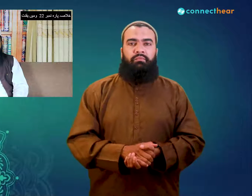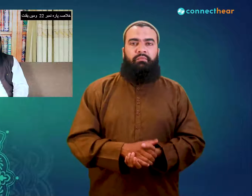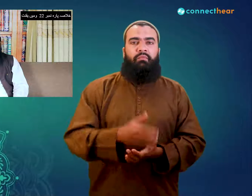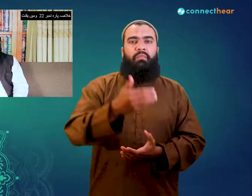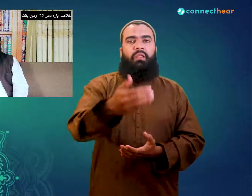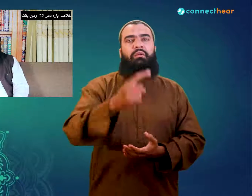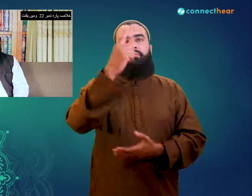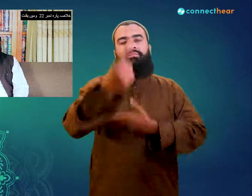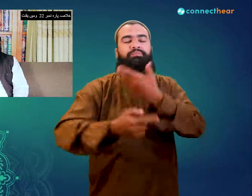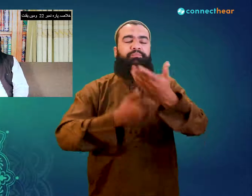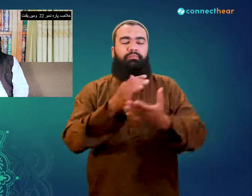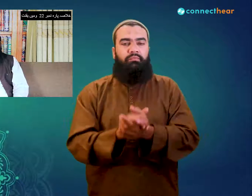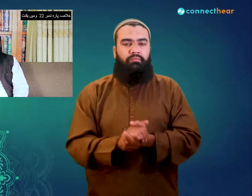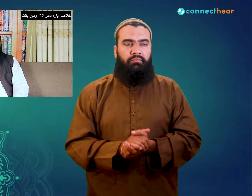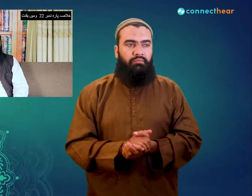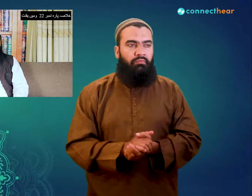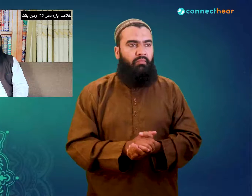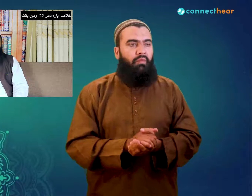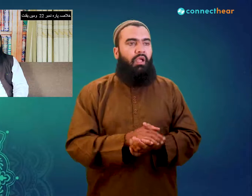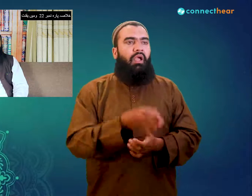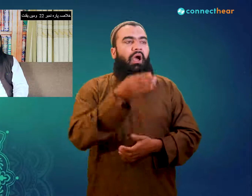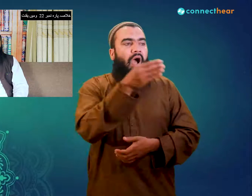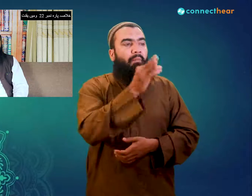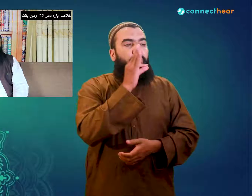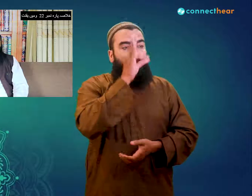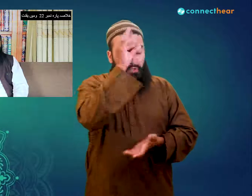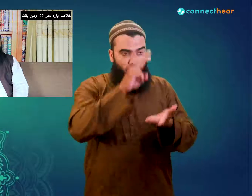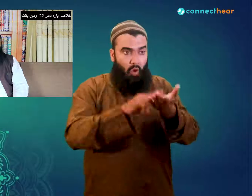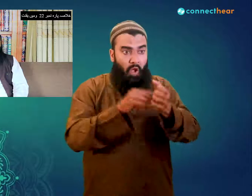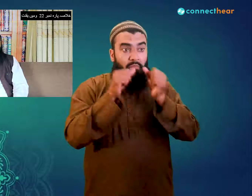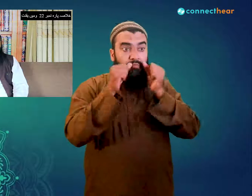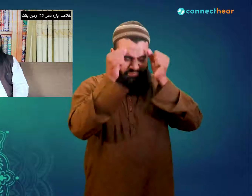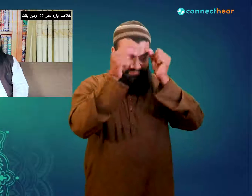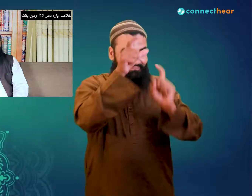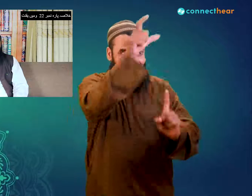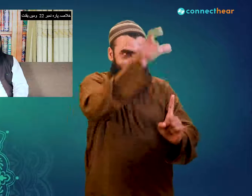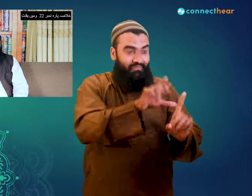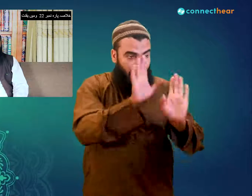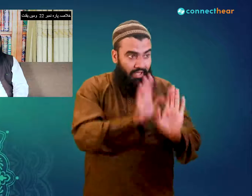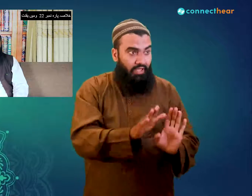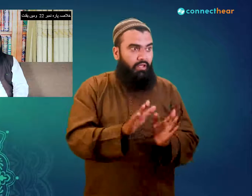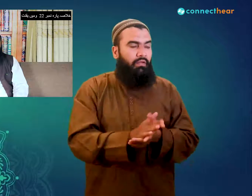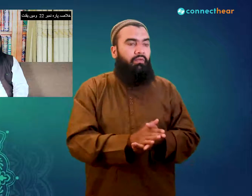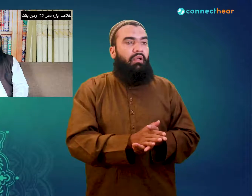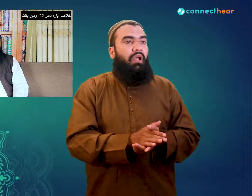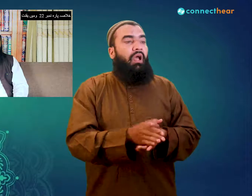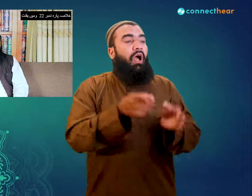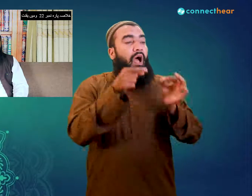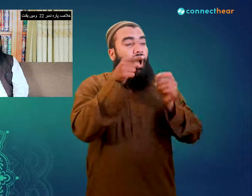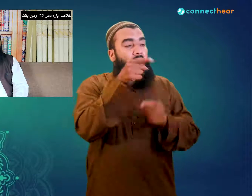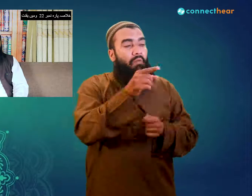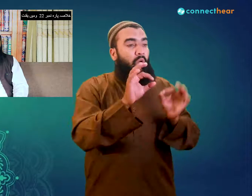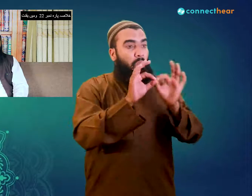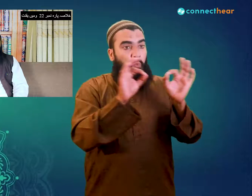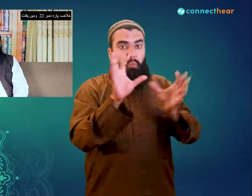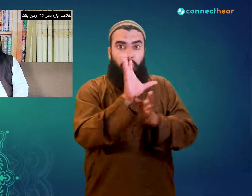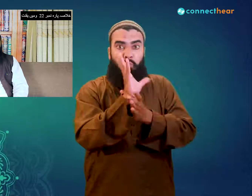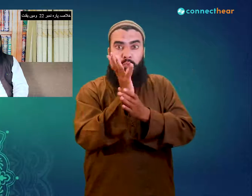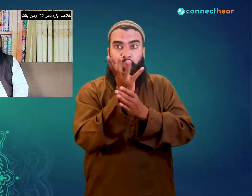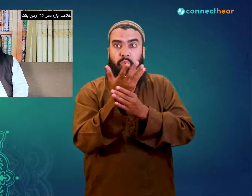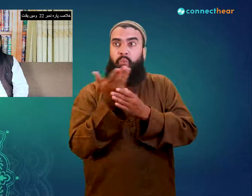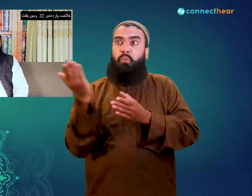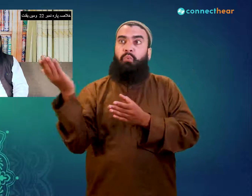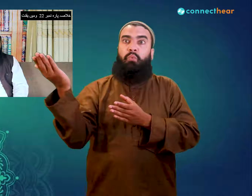للناس، آپ صلی اللہ علیہ وسلم کو تمام اقوام عالم کے لیے، تمام عالمین کے